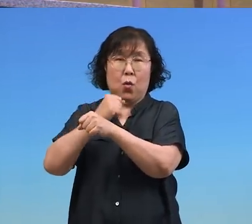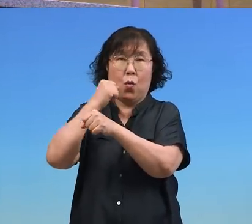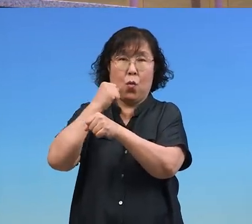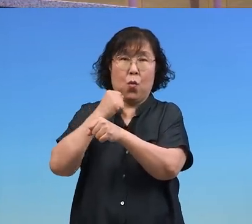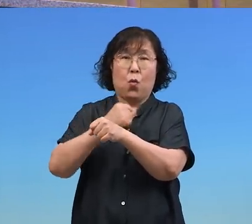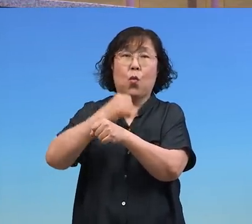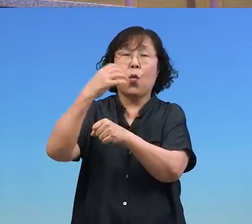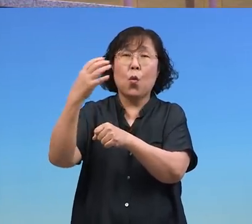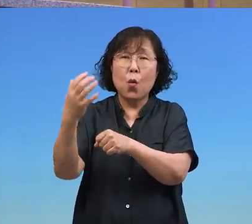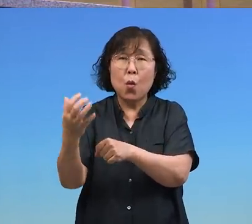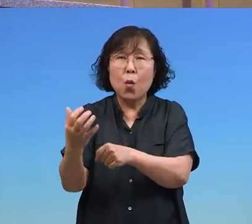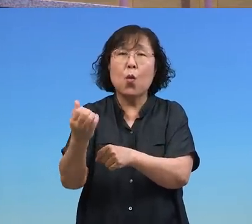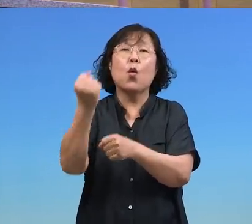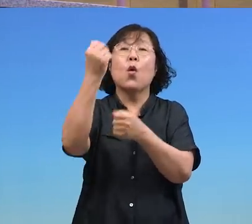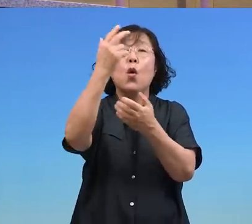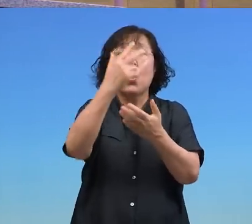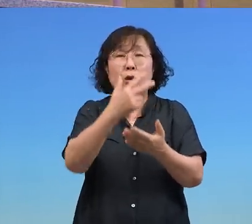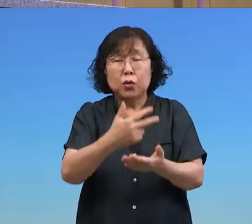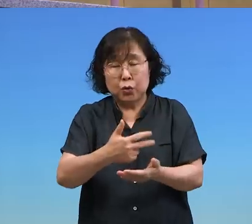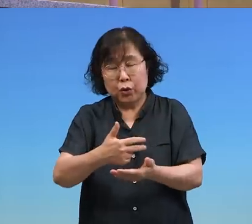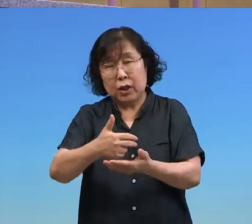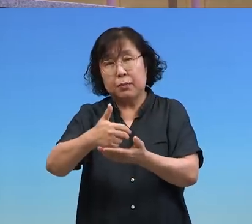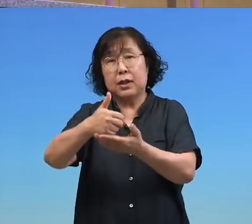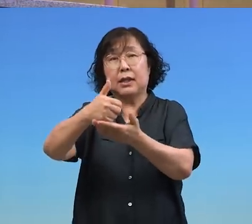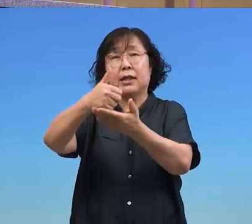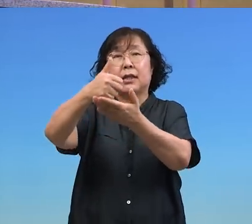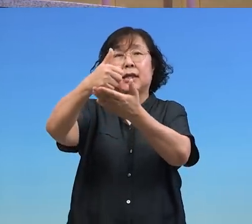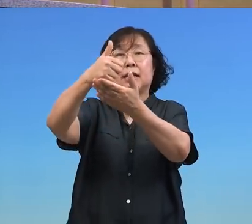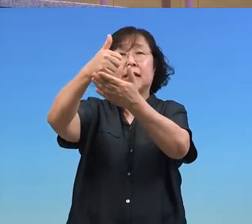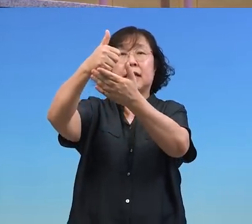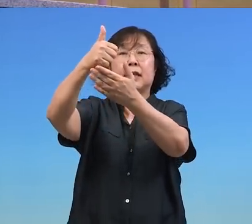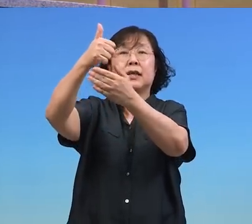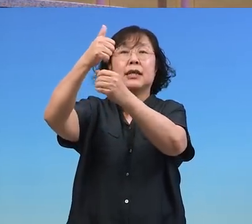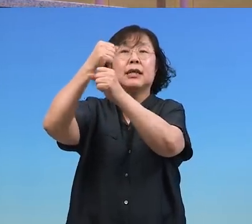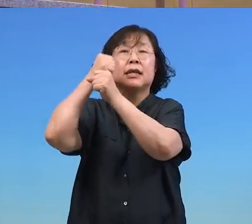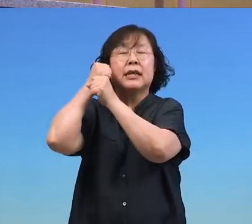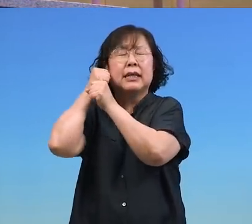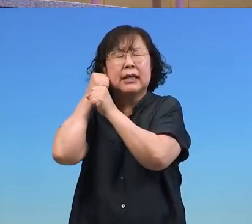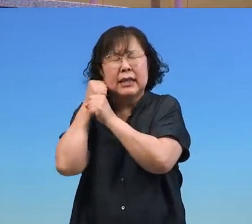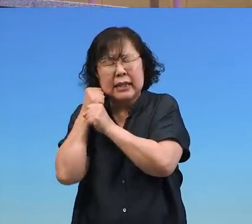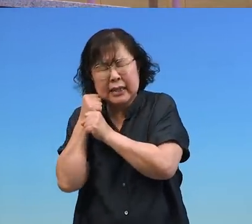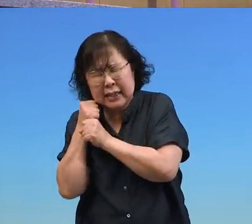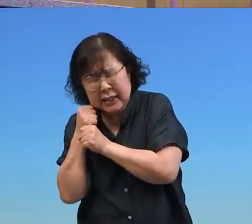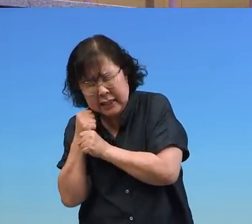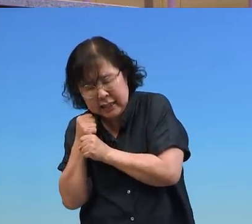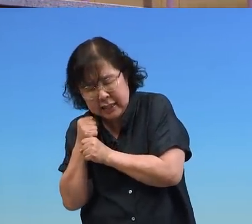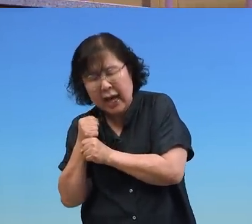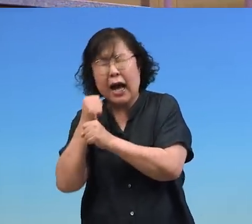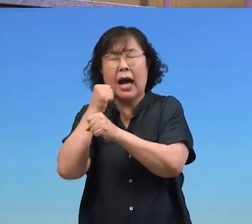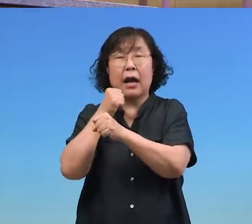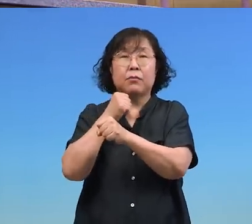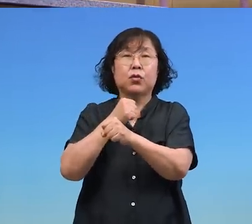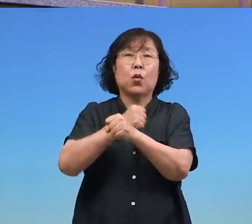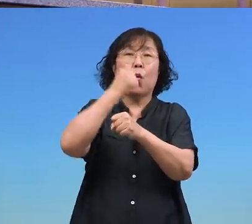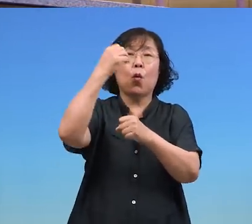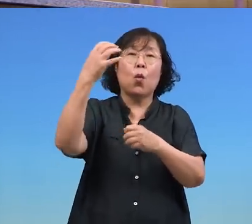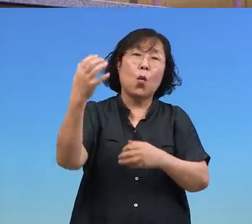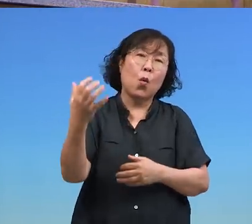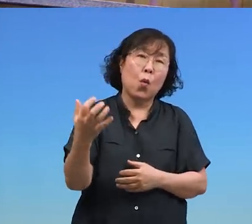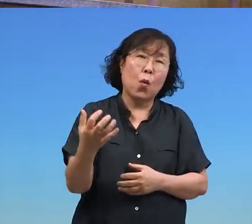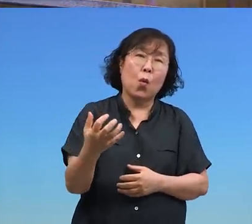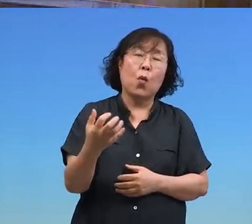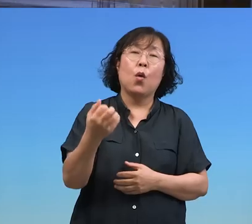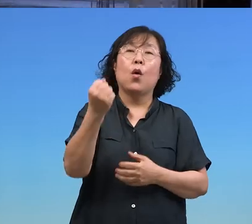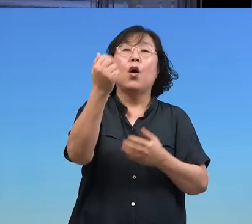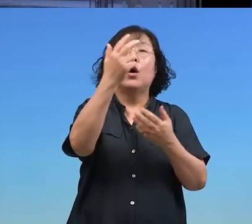신뢰함으로 주님을 의지함으로 여러분 담대함은 죽게로부터